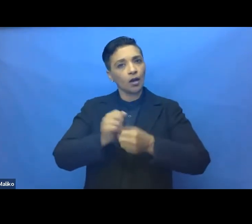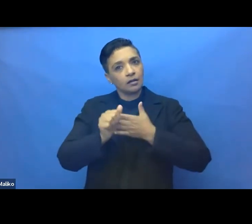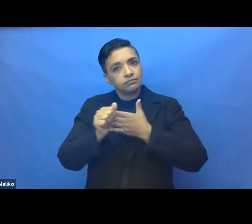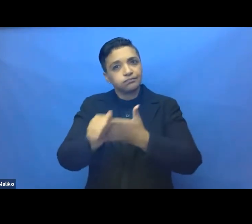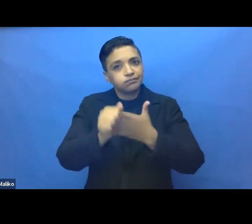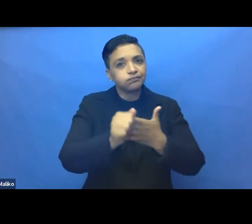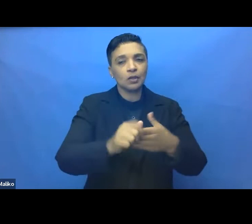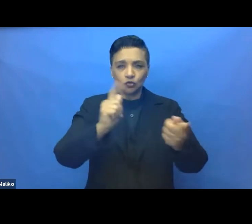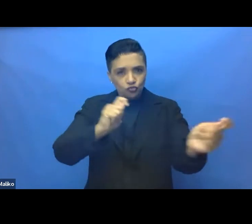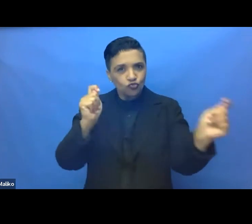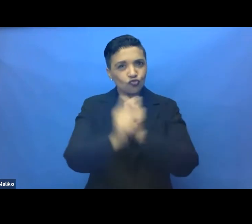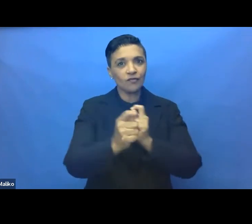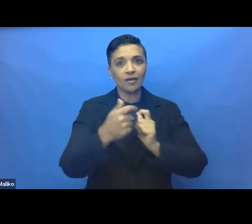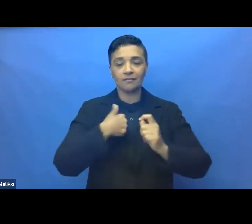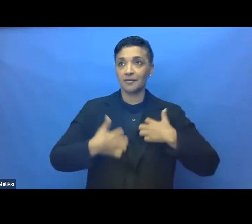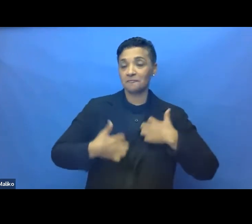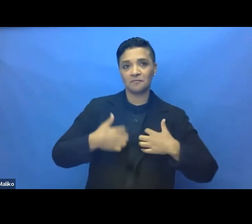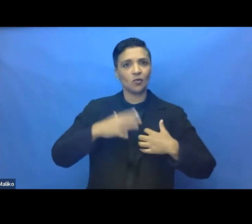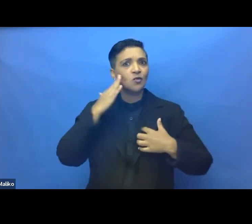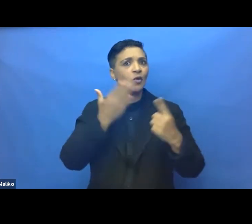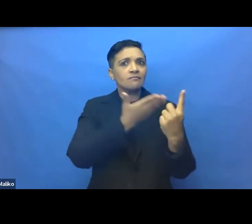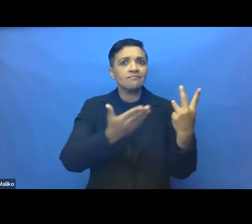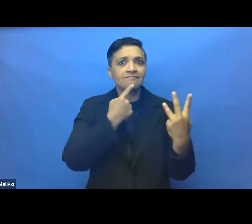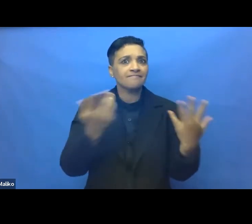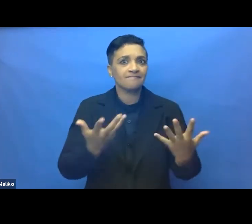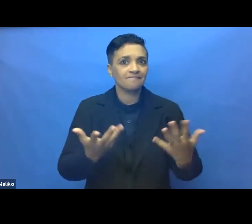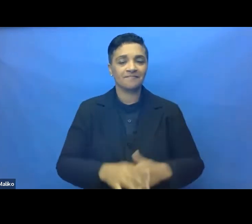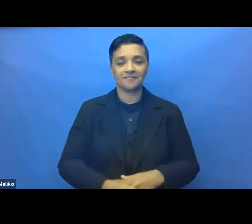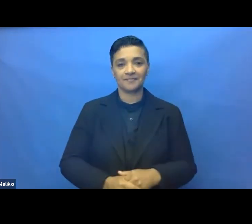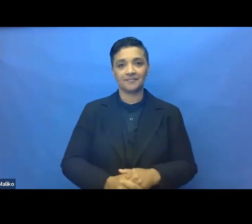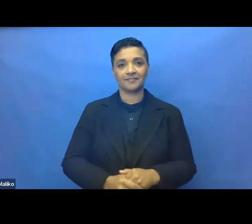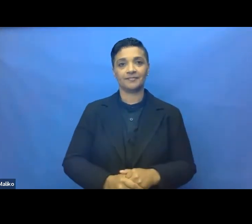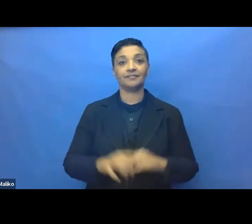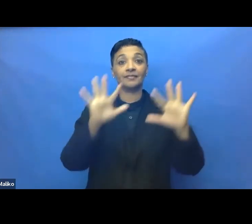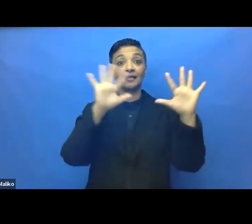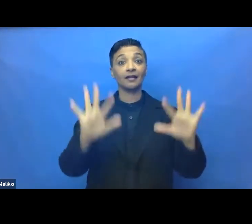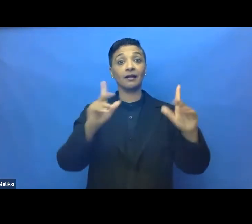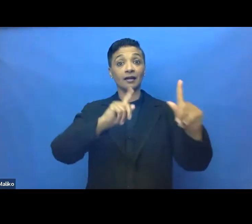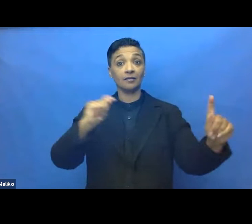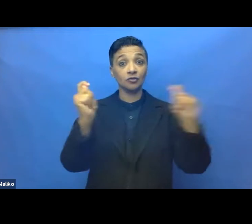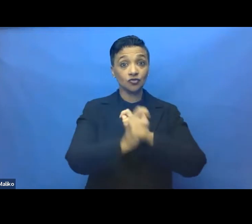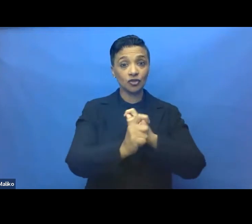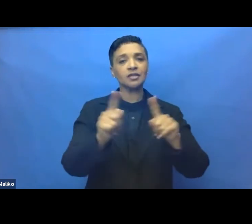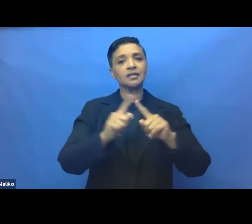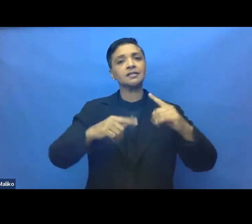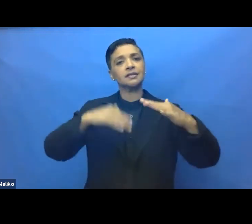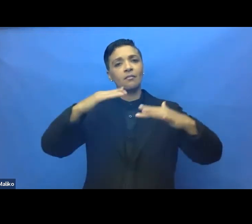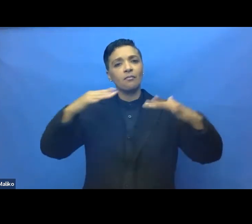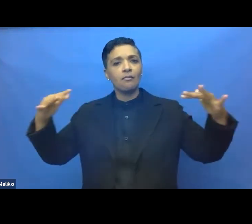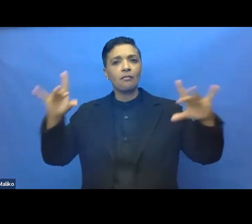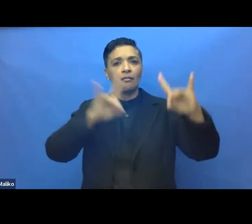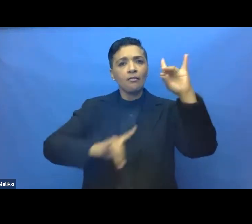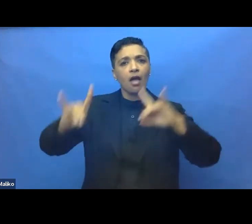rejointe par les autres membres du panel qui mènent un travail de transformation dans ce domaine. Le changement climatique et la perte